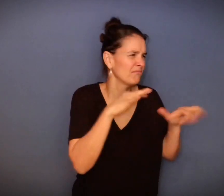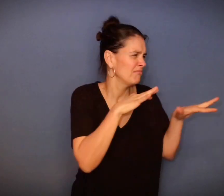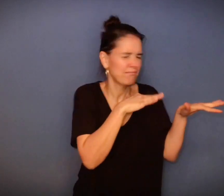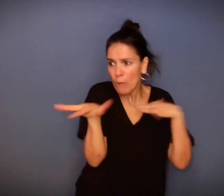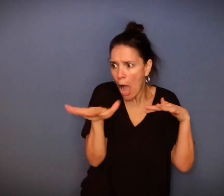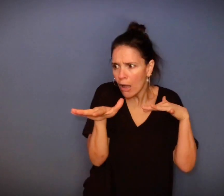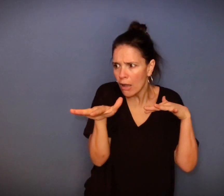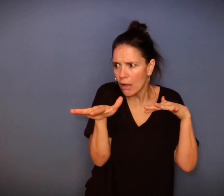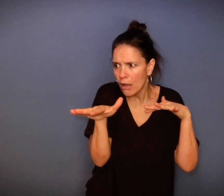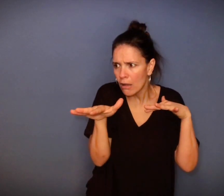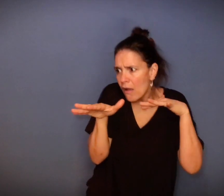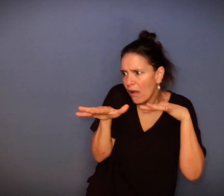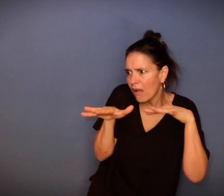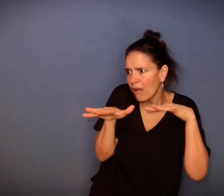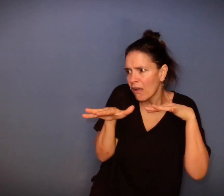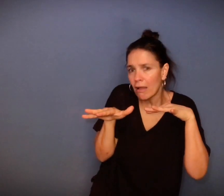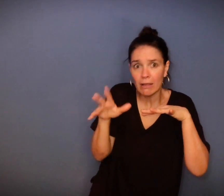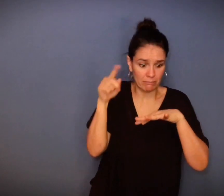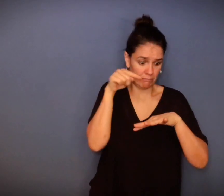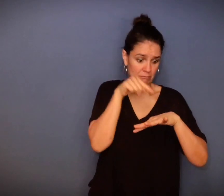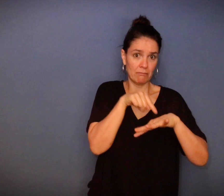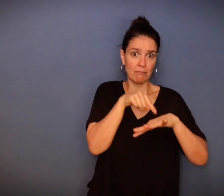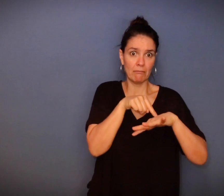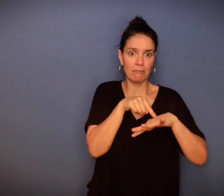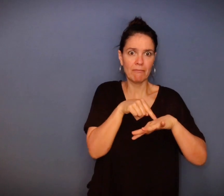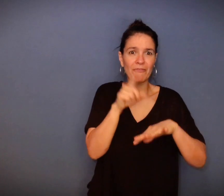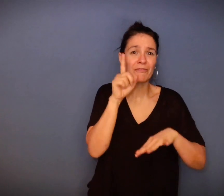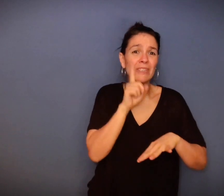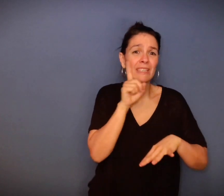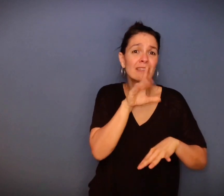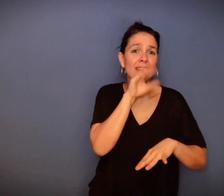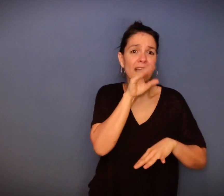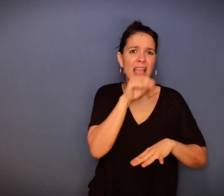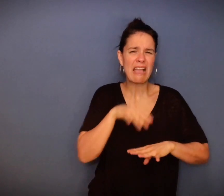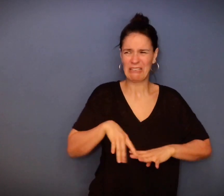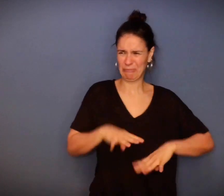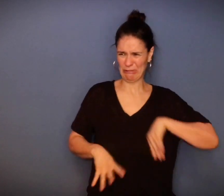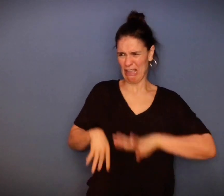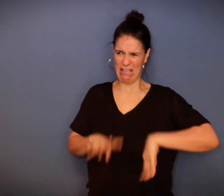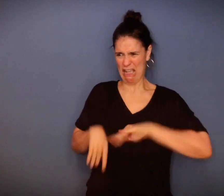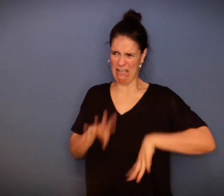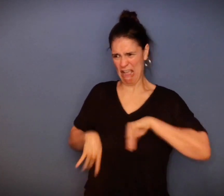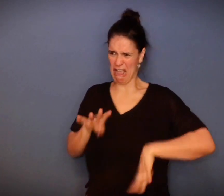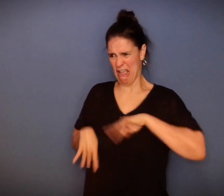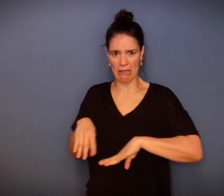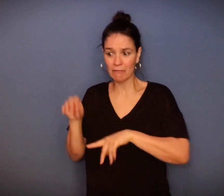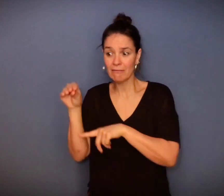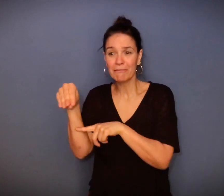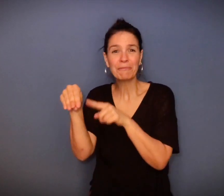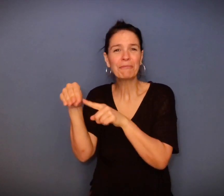Mais, lorsque ceux-ci s'aperçurent de la différence du dernier venu, les réactions